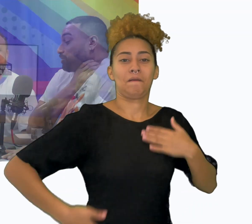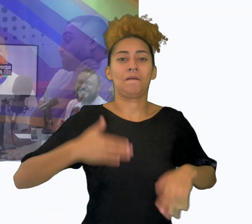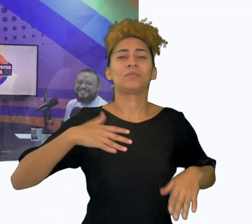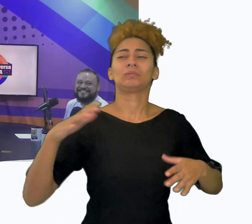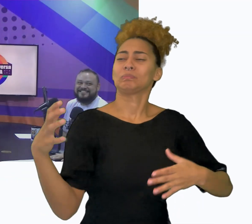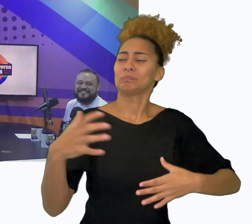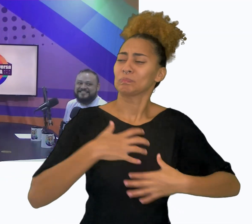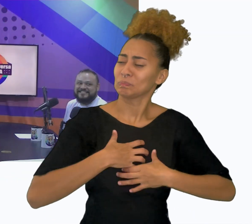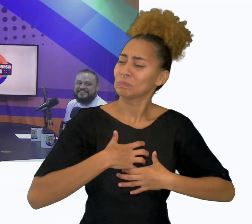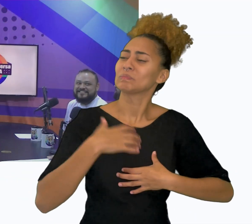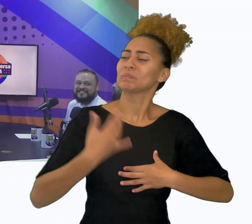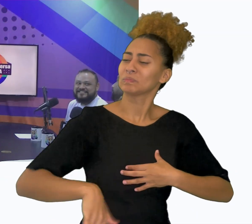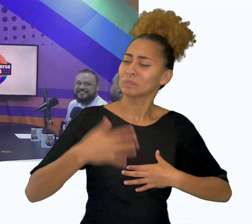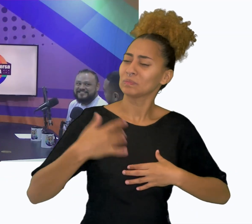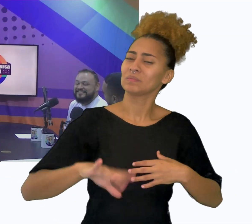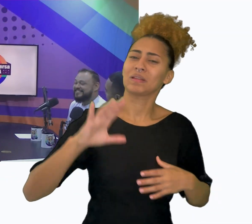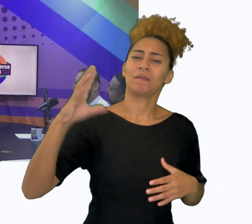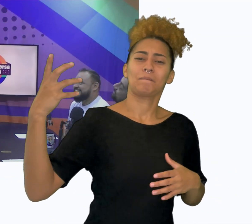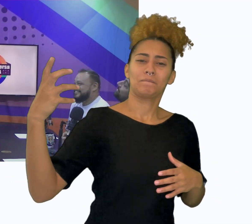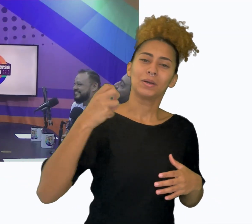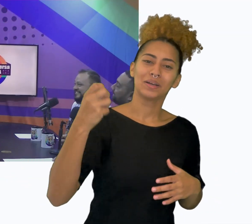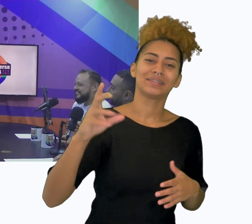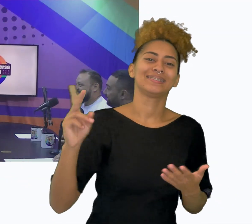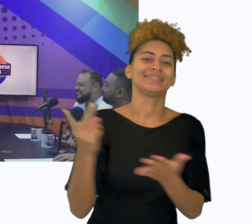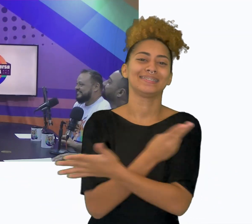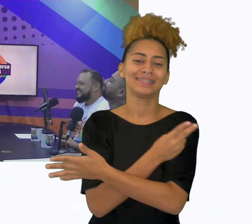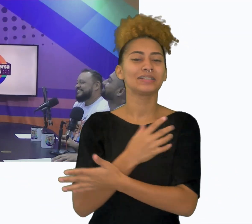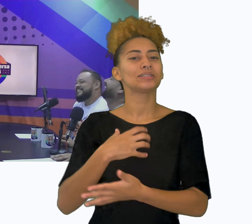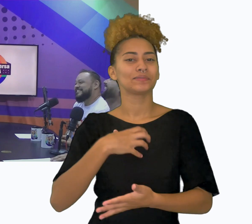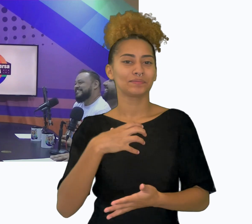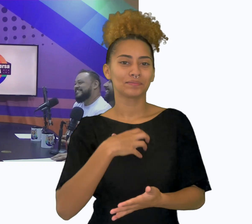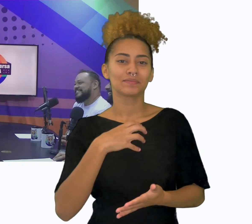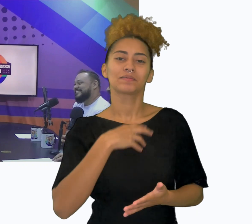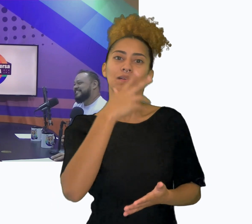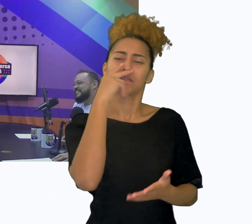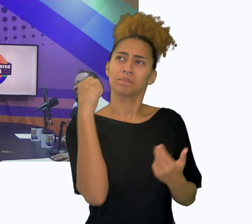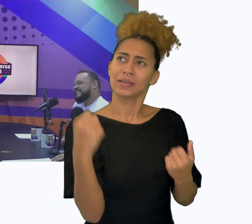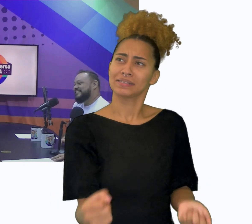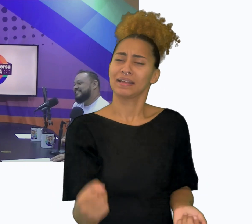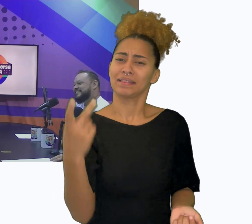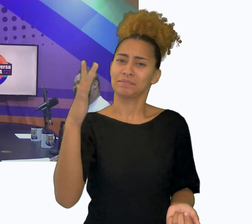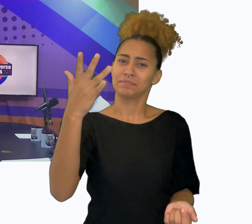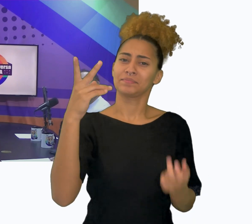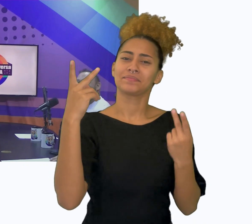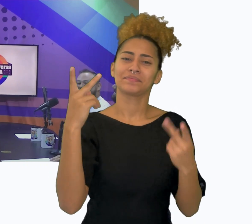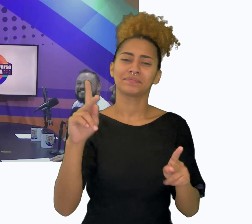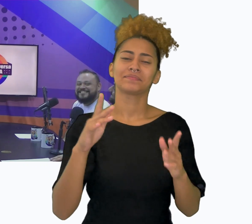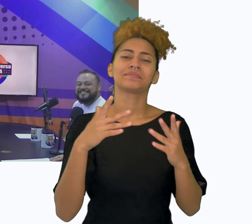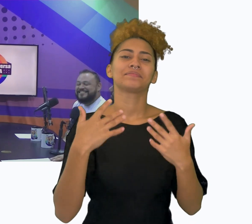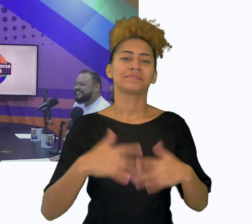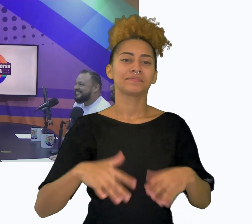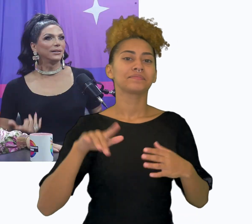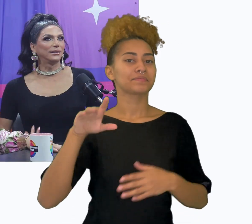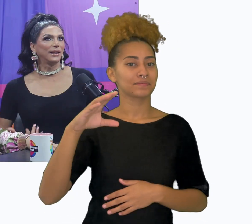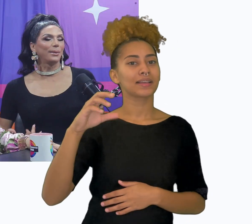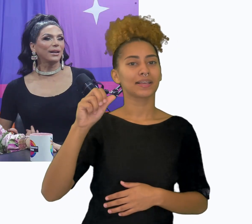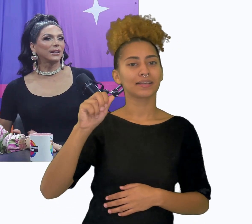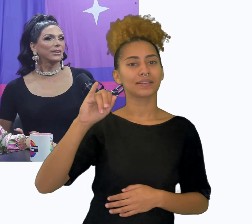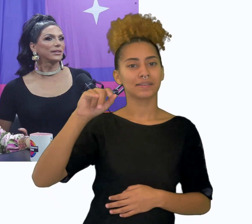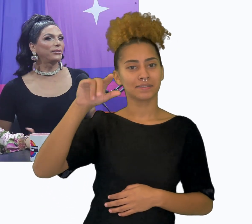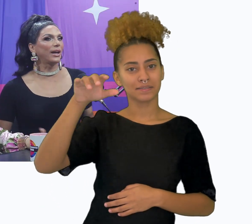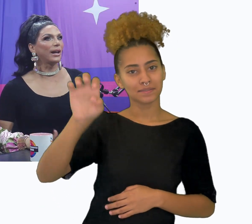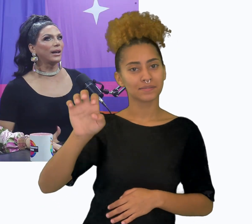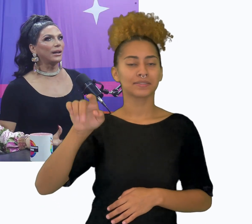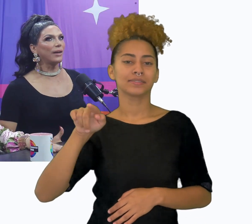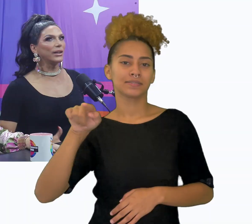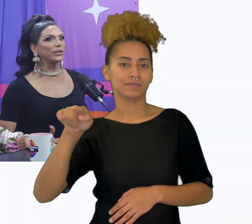Até hoje eu sinto aquela mão Acorda dela, assim, né? né? Ah, Camille. Minha mão pesa, viado. Era, mas a Camille sempre ela